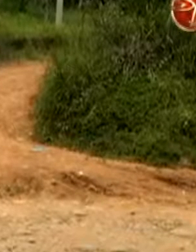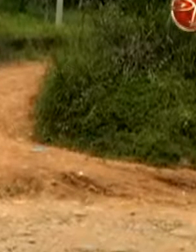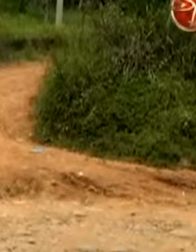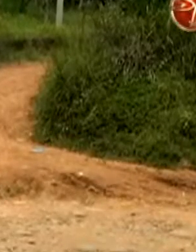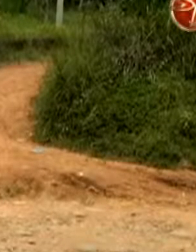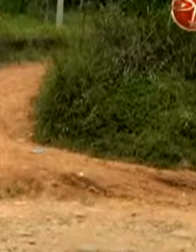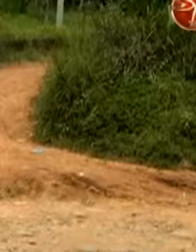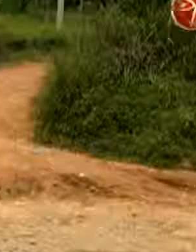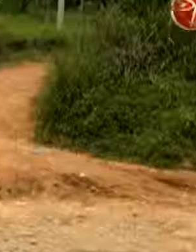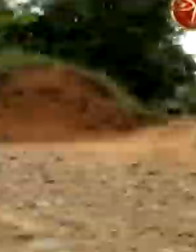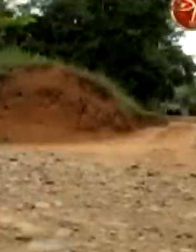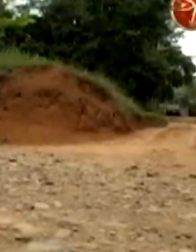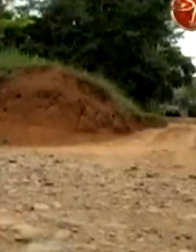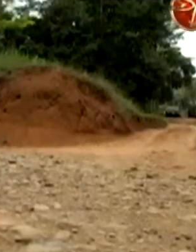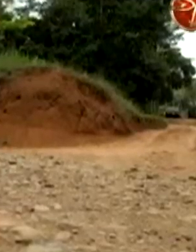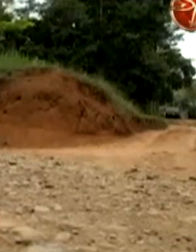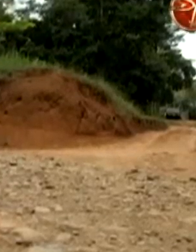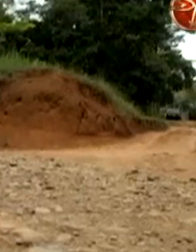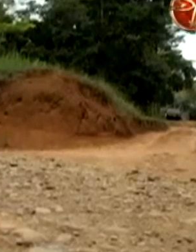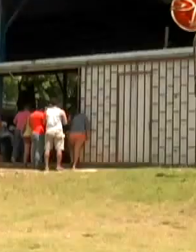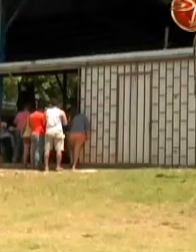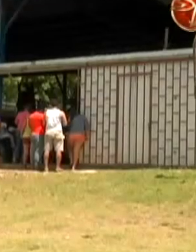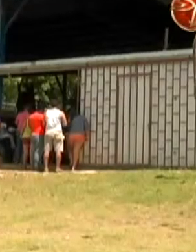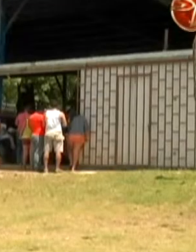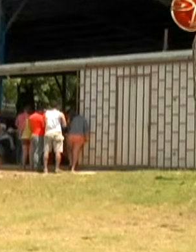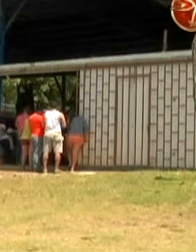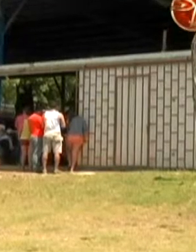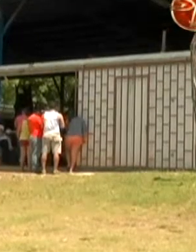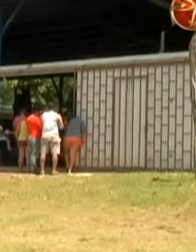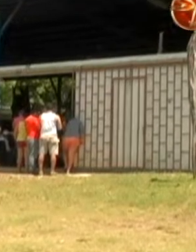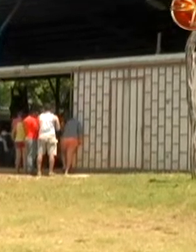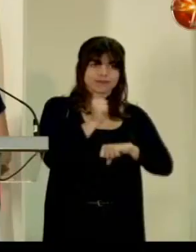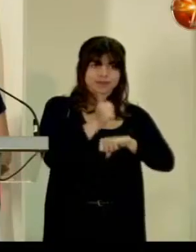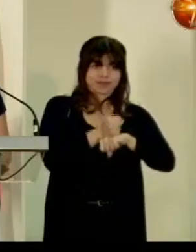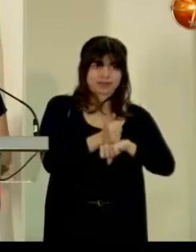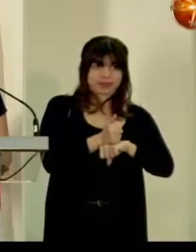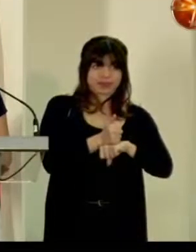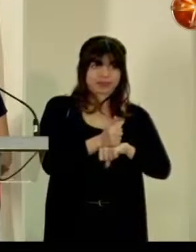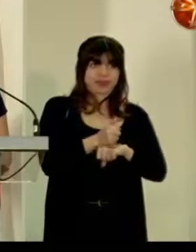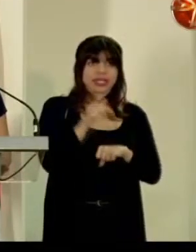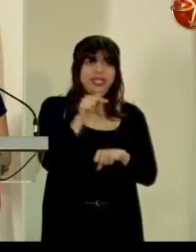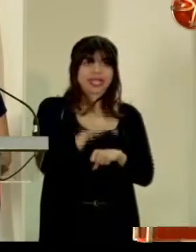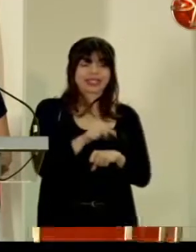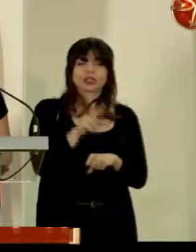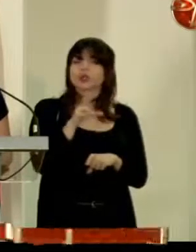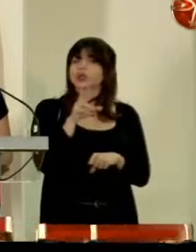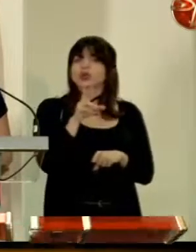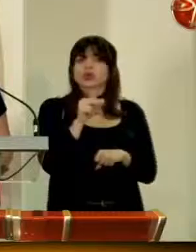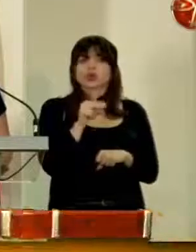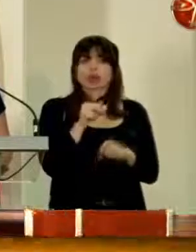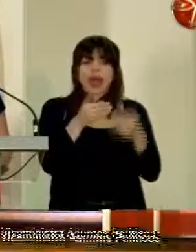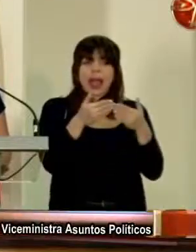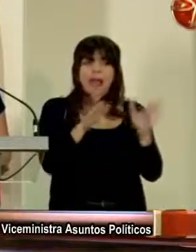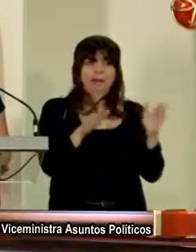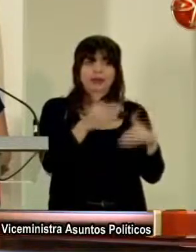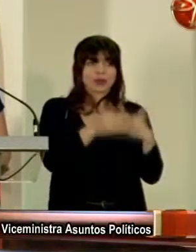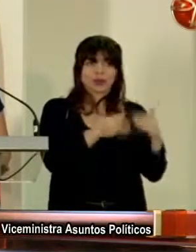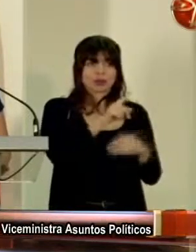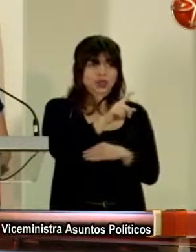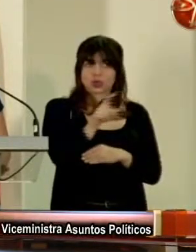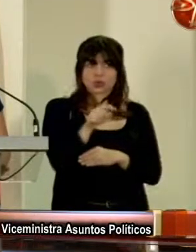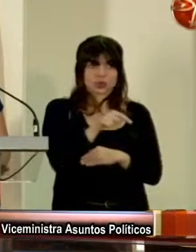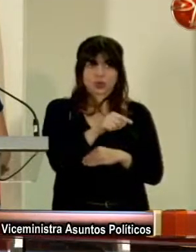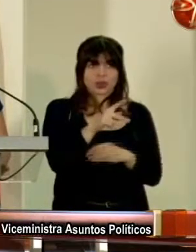jerarca fue enfática en decir que este proceso no tiene que ver con el proyecto hidroeléctrico del DIQUIS. Que esta no es la apertura del proceso de